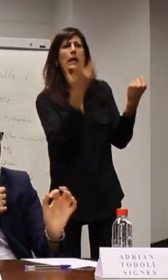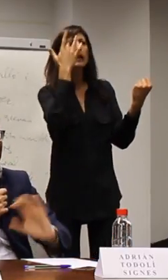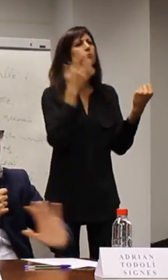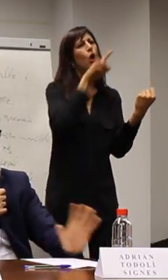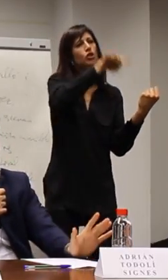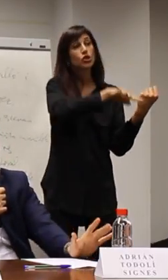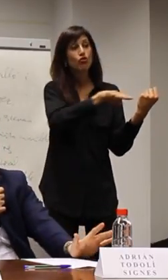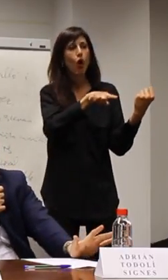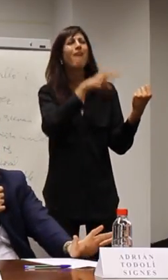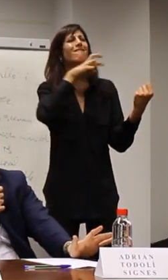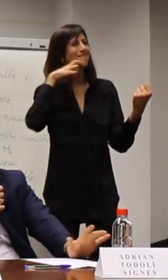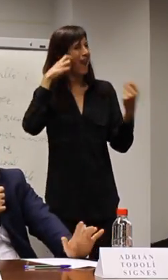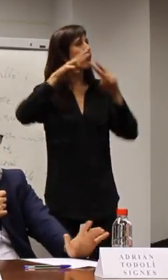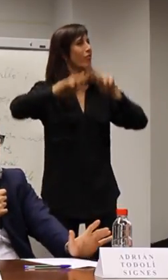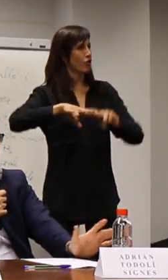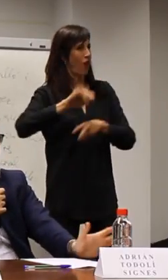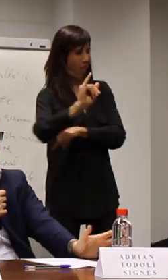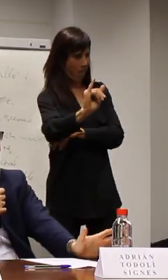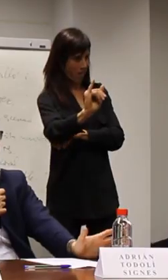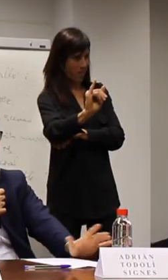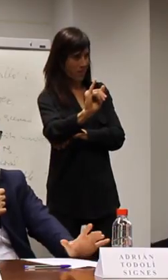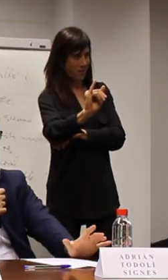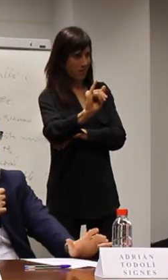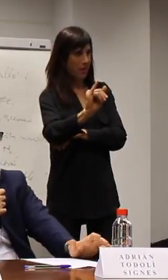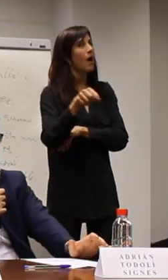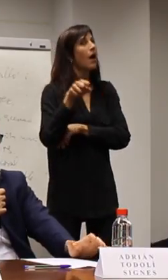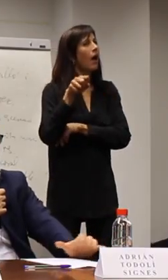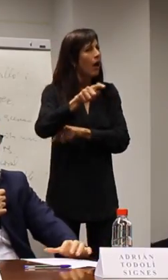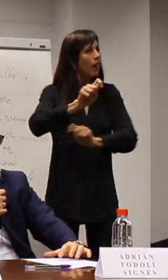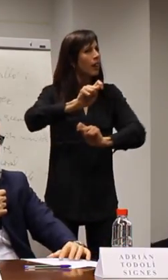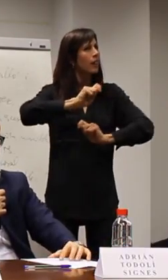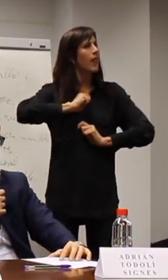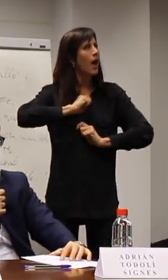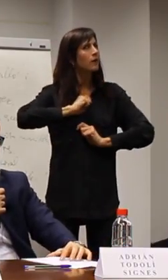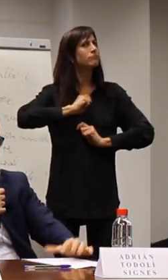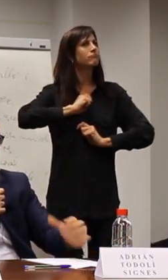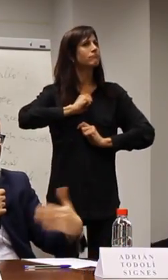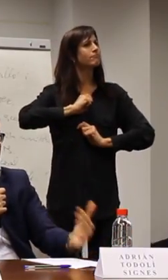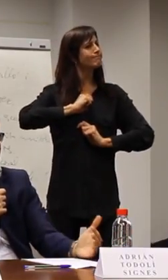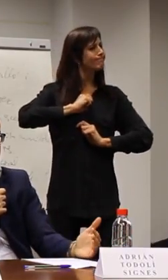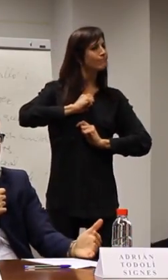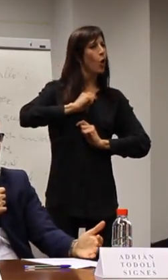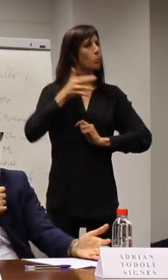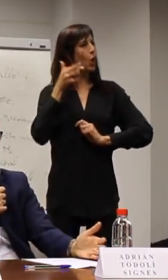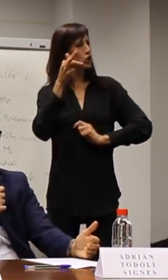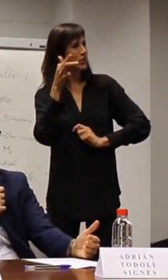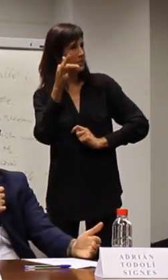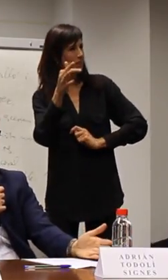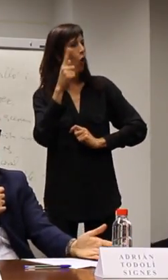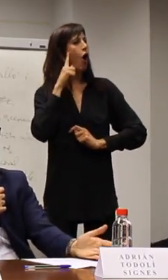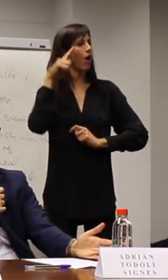valoración siempre está ahí. Y esto es lo que realmente lo hace, pues eso, que sea tan exitoso, porque al usuario le